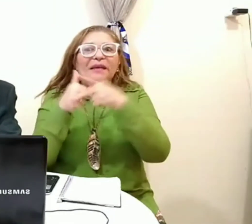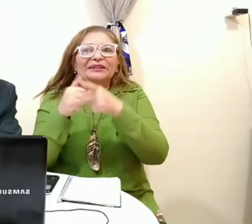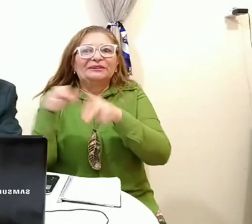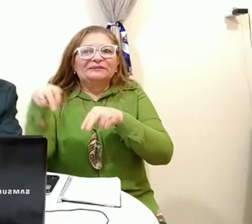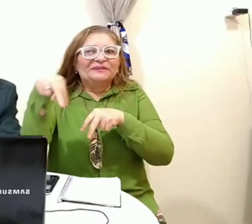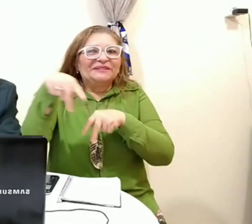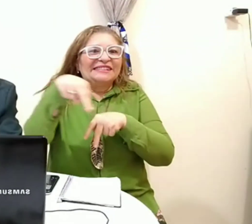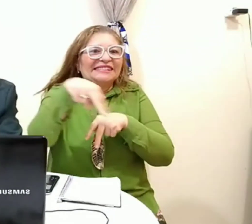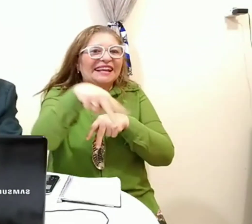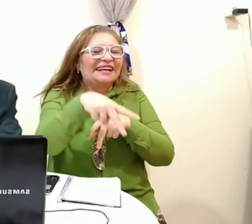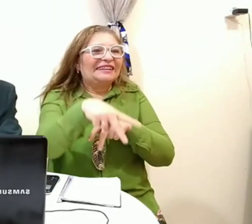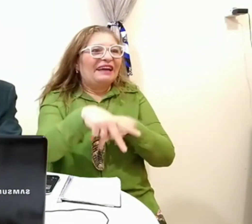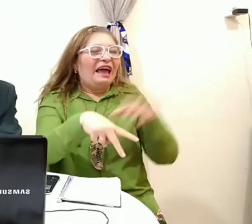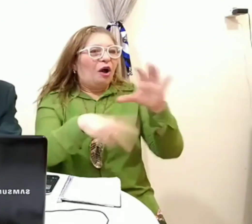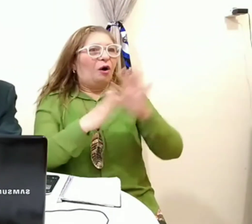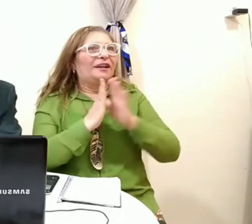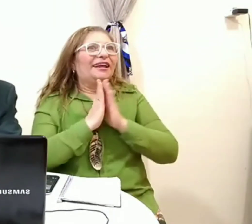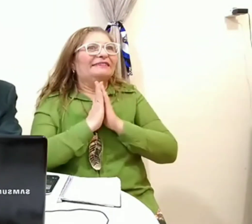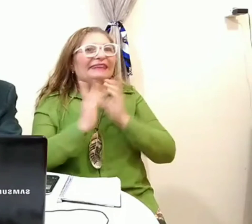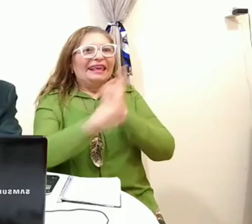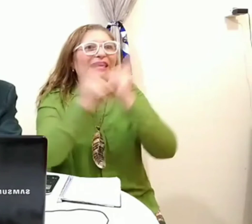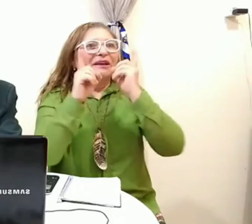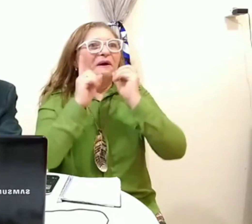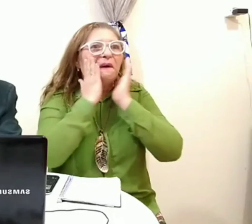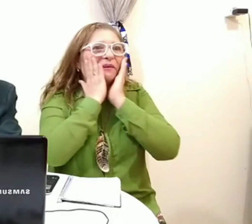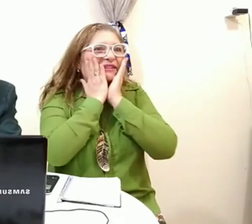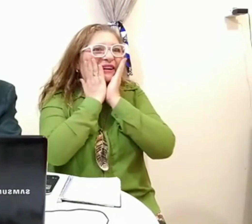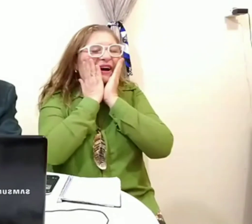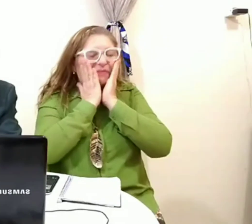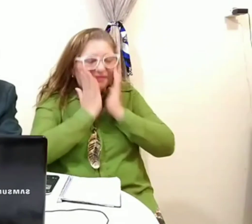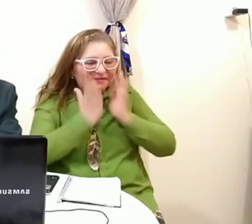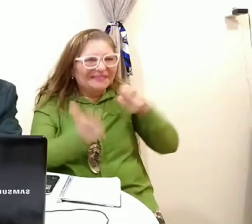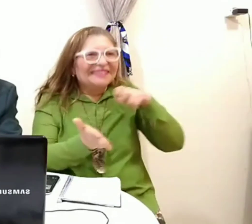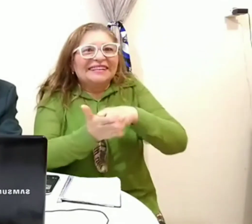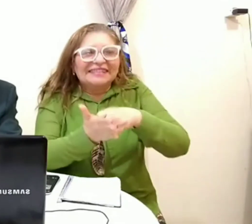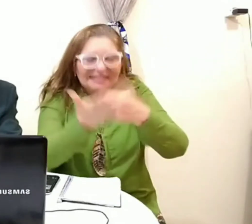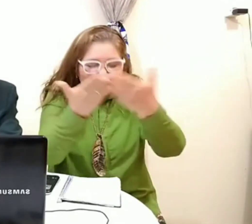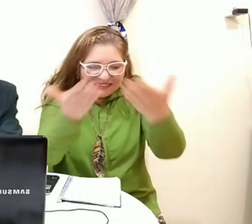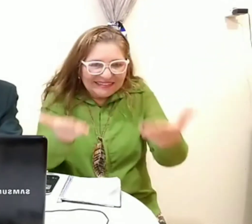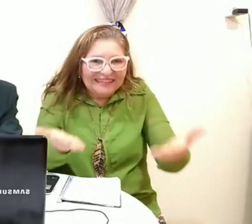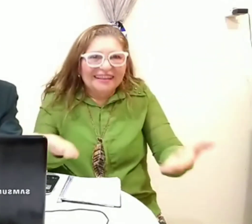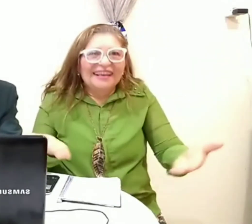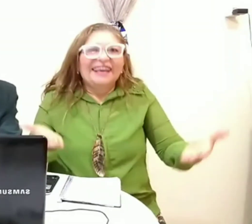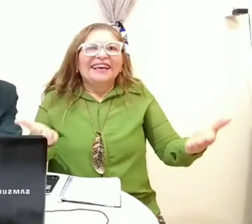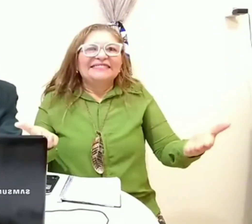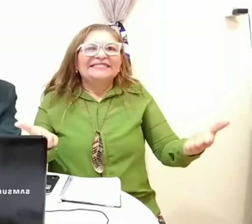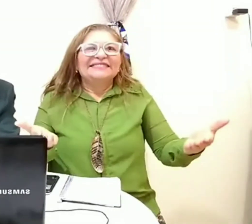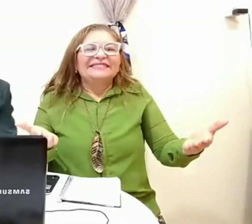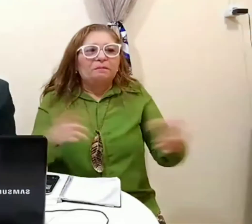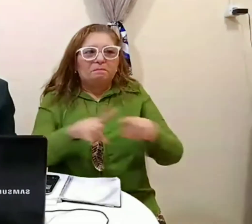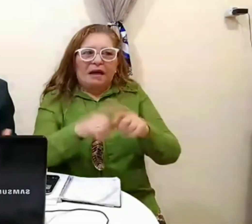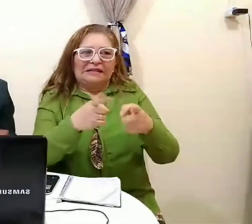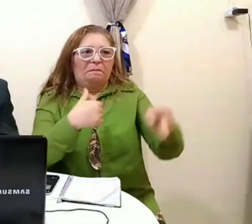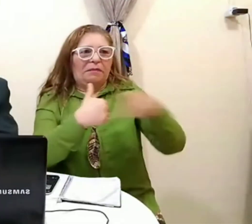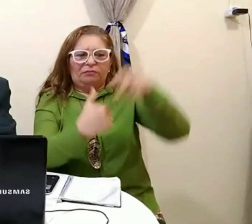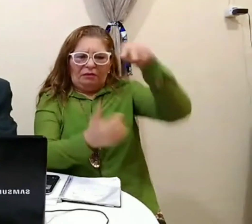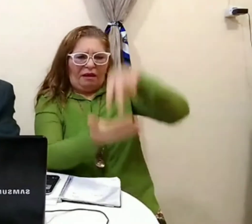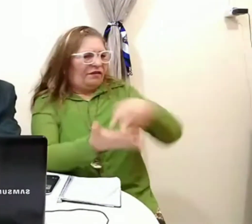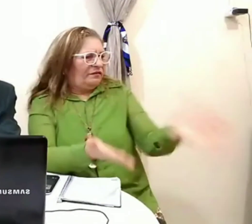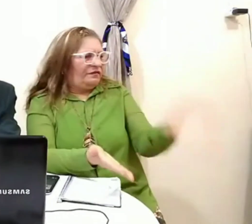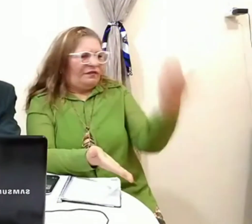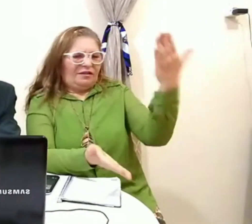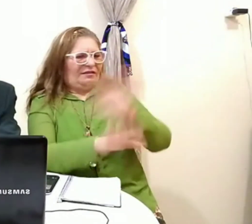chegando, Cornélio sai ao seu encontro e se prostra aos pés para adorar. Mas Pedro levanta